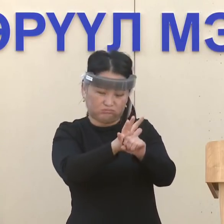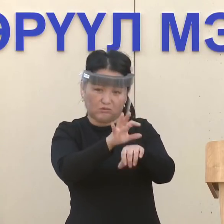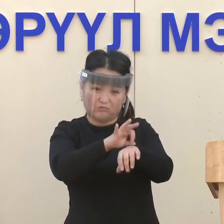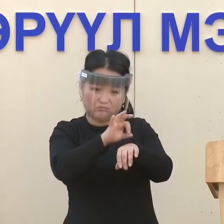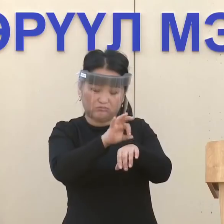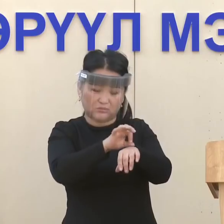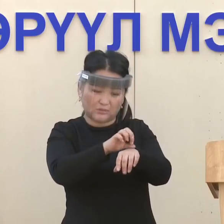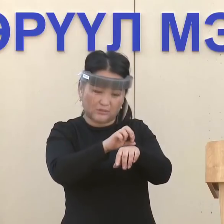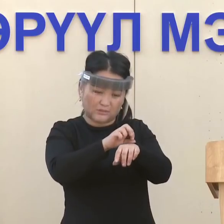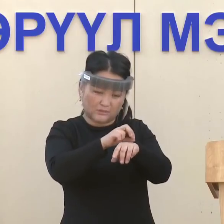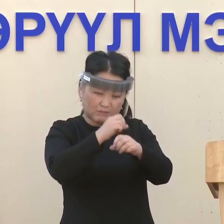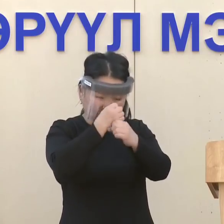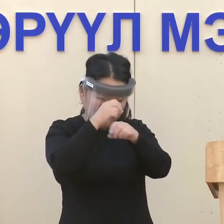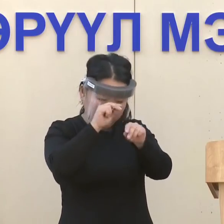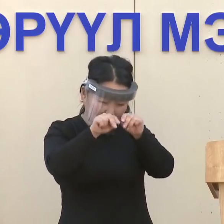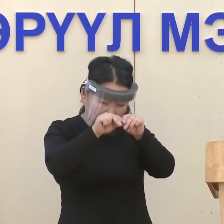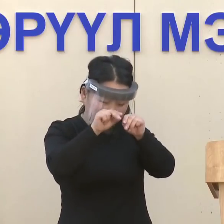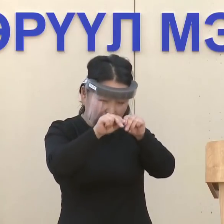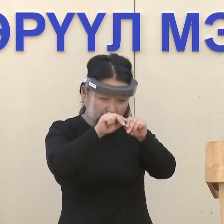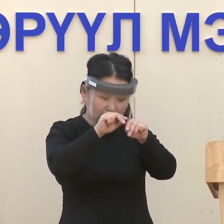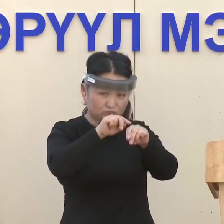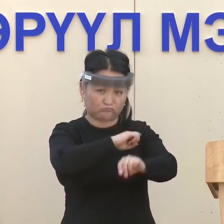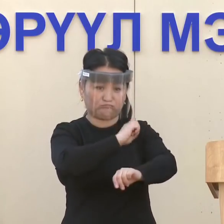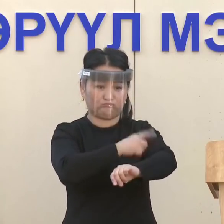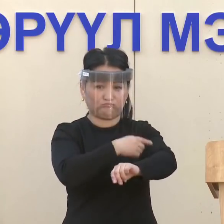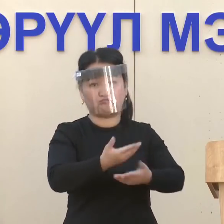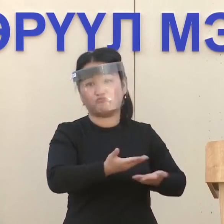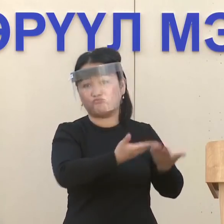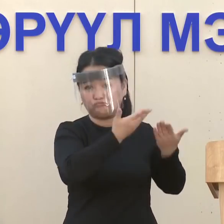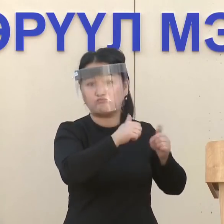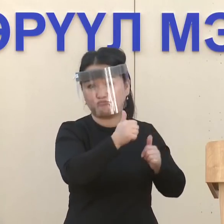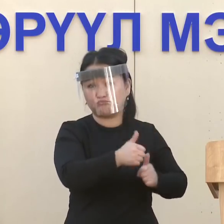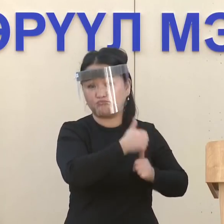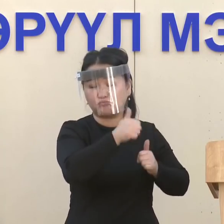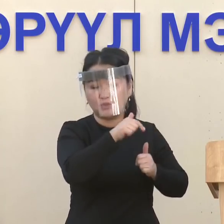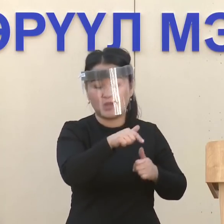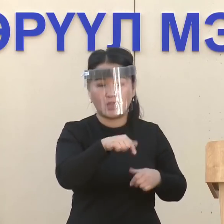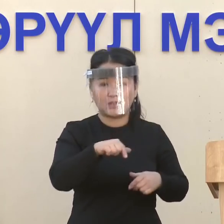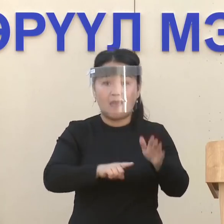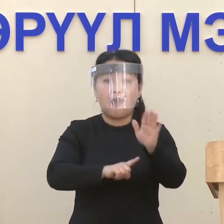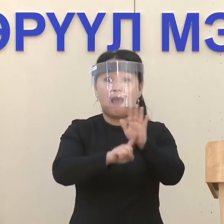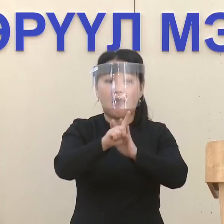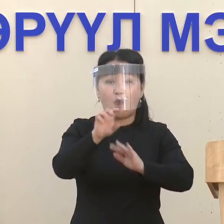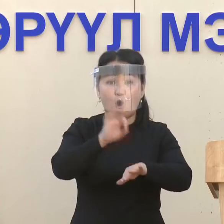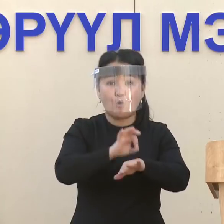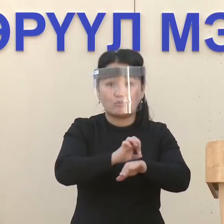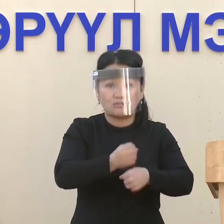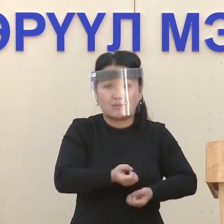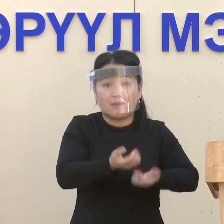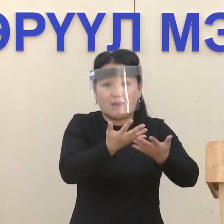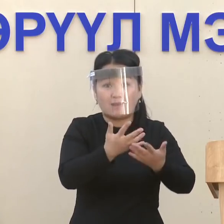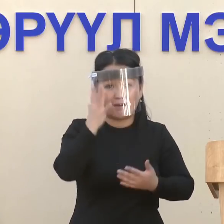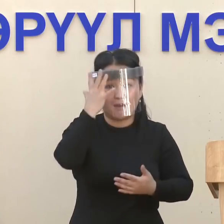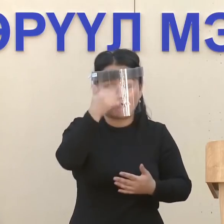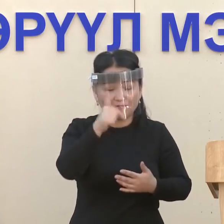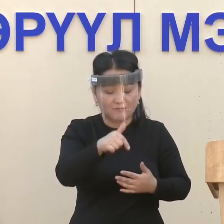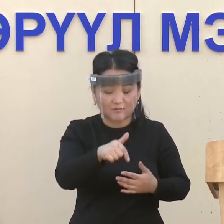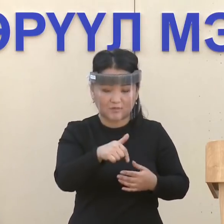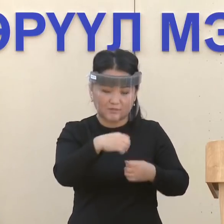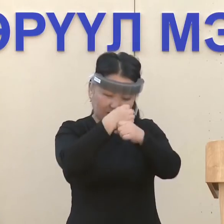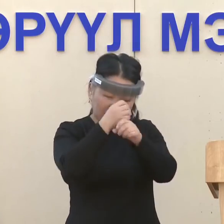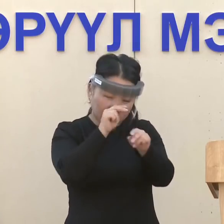халдварыг шинжлэх одоо хүчин чадалтай болсон байна. Халдвар анх дэгдэж эхэлж байхад энэ твд зөвхөн 2 улс одоо энэ төрлийн шинжилгээ хийх